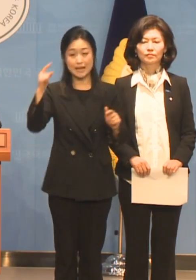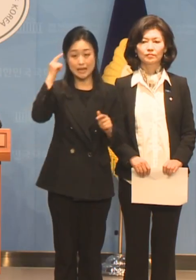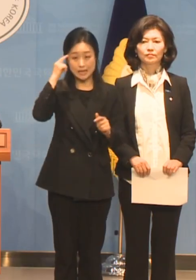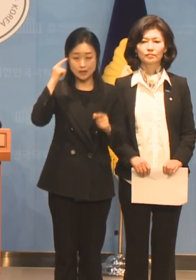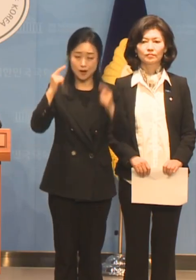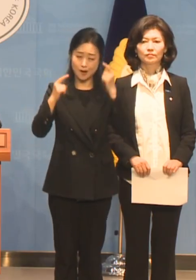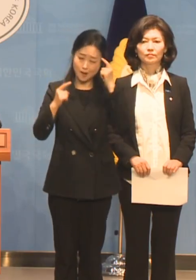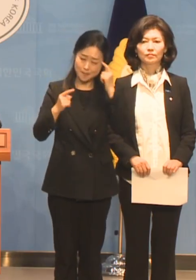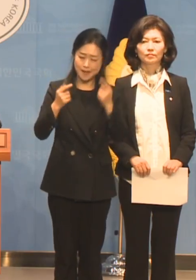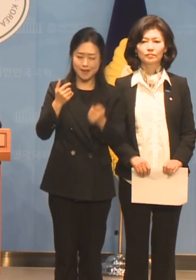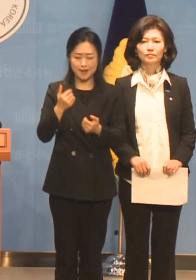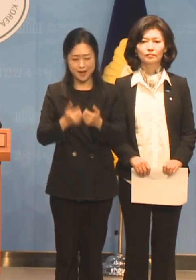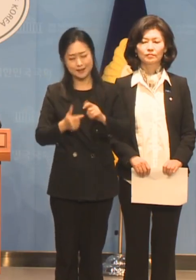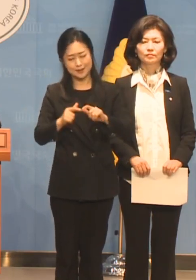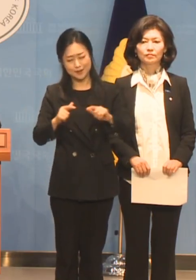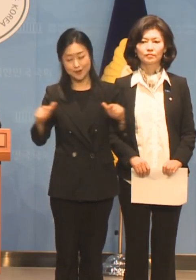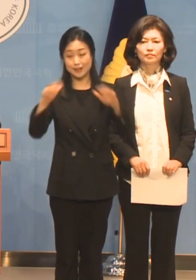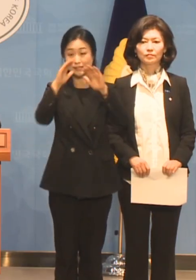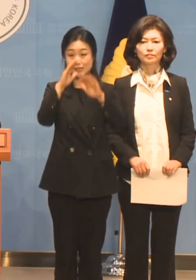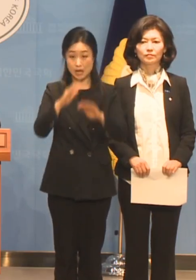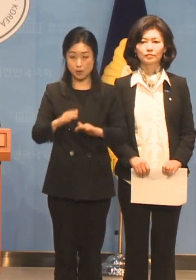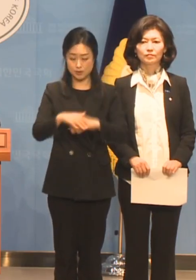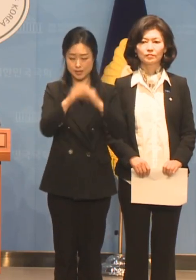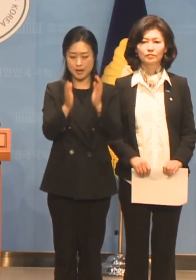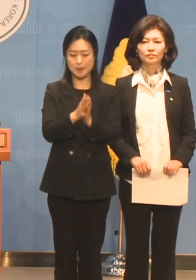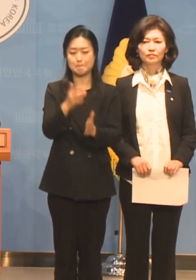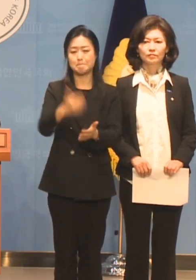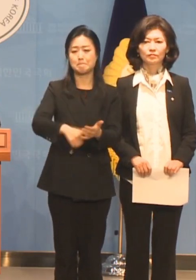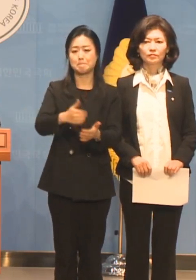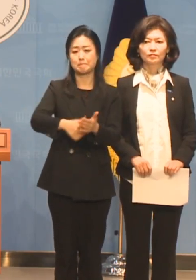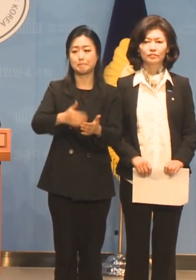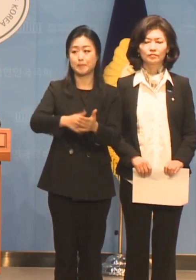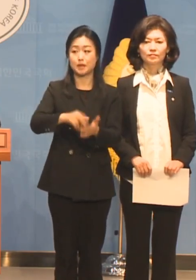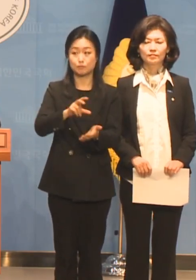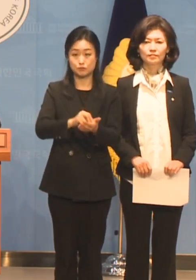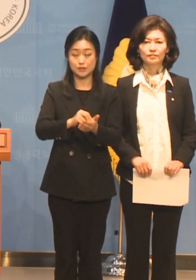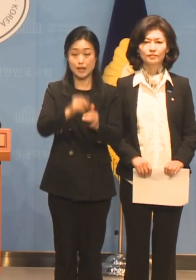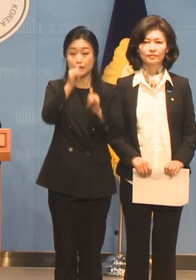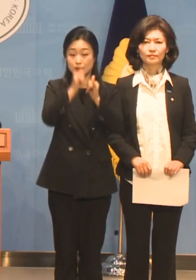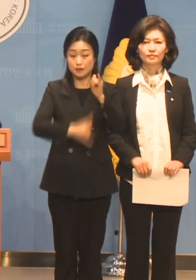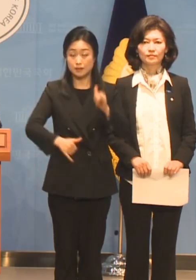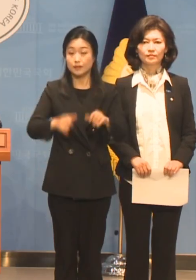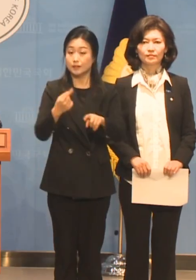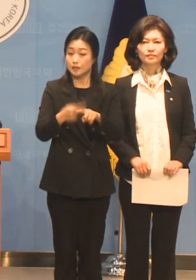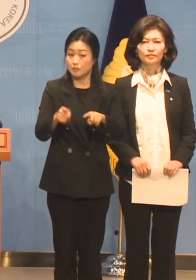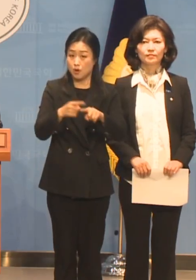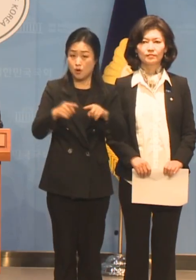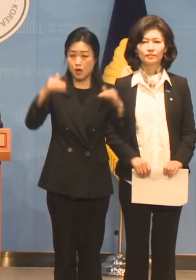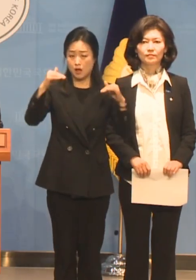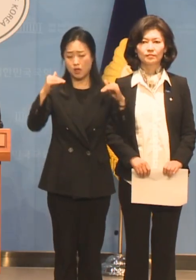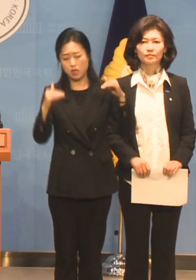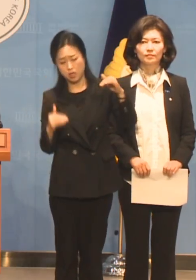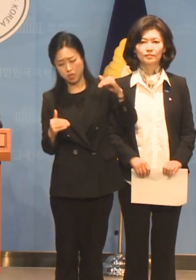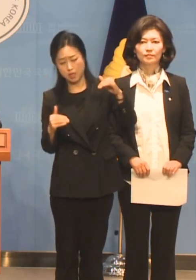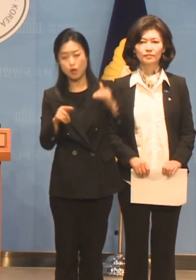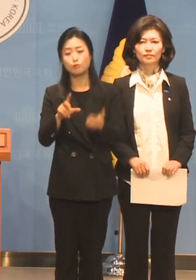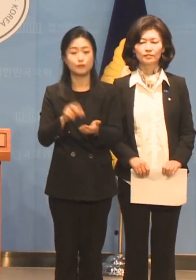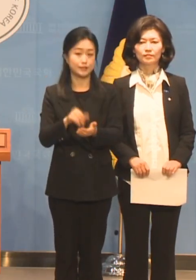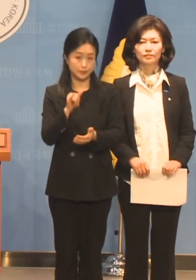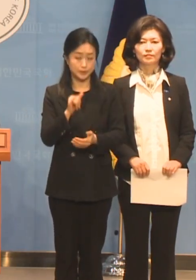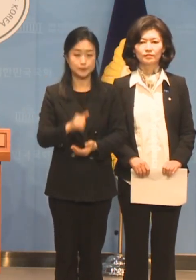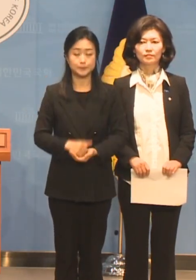있다는 본질과 사실을 간과한 것으로 역사적 평가의 균형을 잃을 위험이 있습니다.